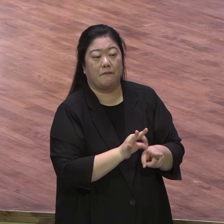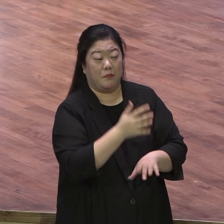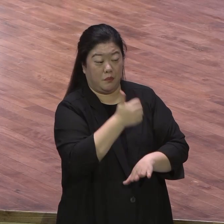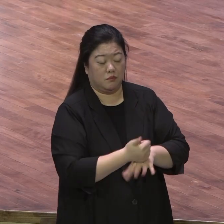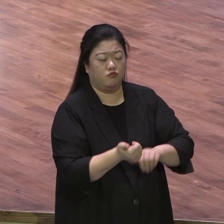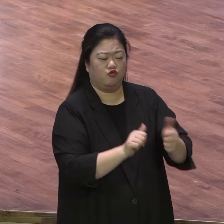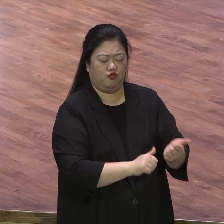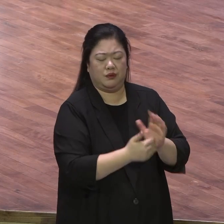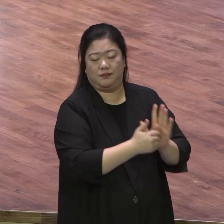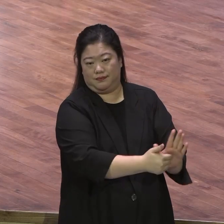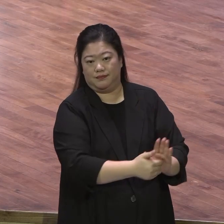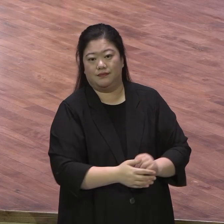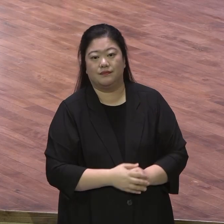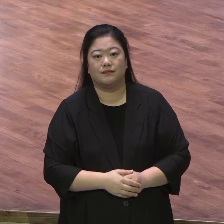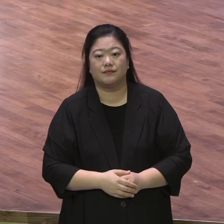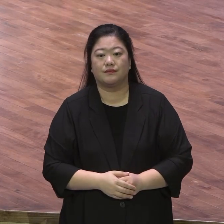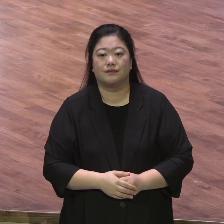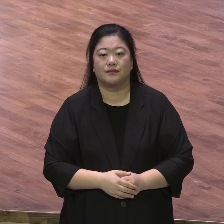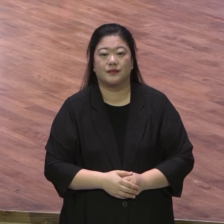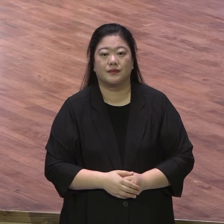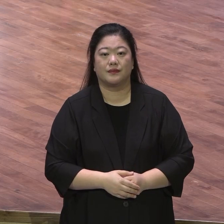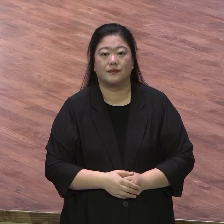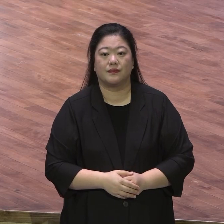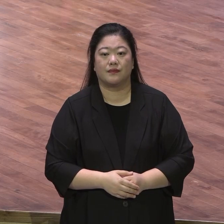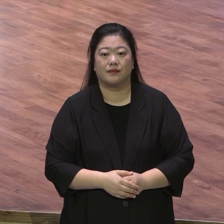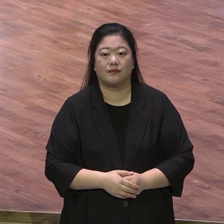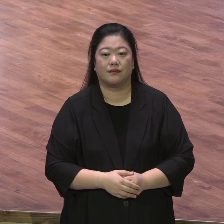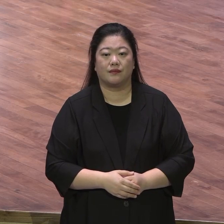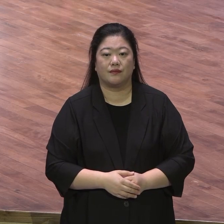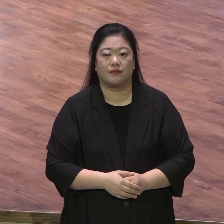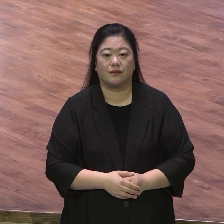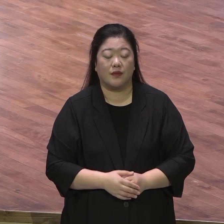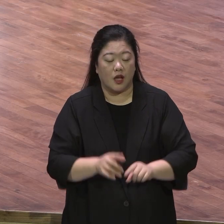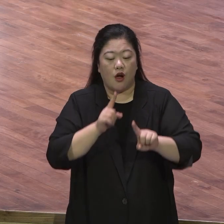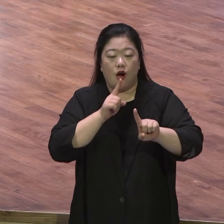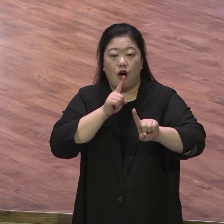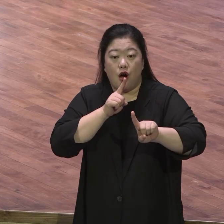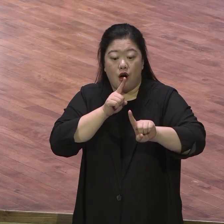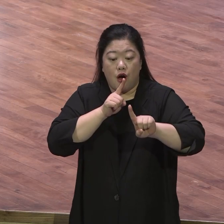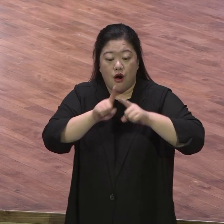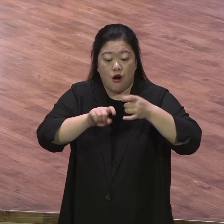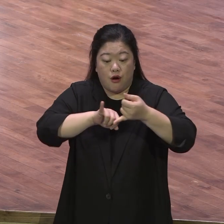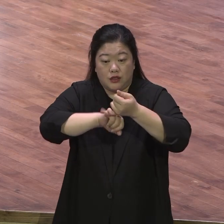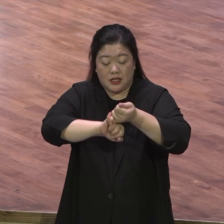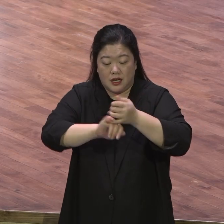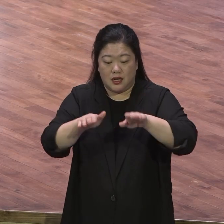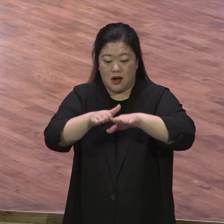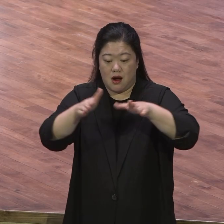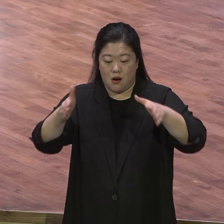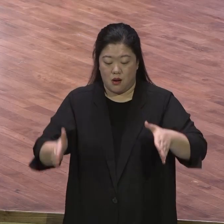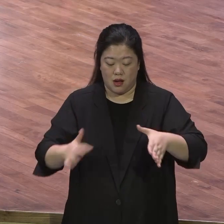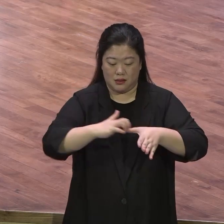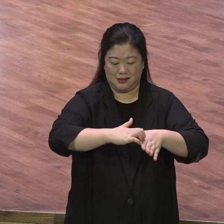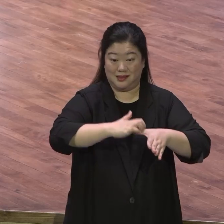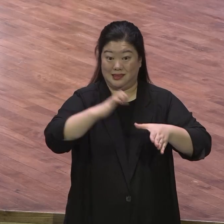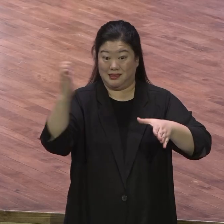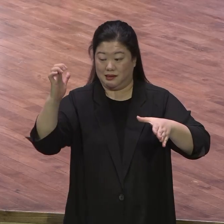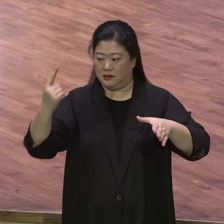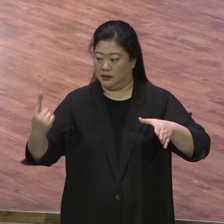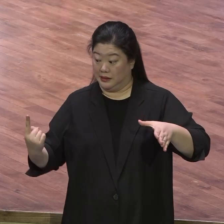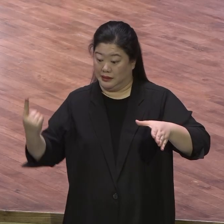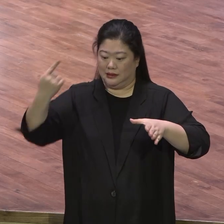아론의 상난 지팡이가 언약계 법괴라고도 하죠 법괴하는 이 전국의 안에 보완하게